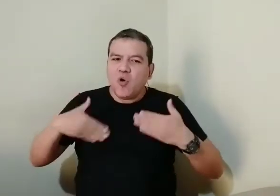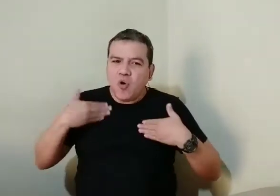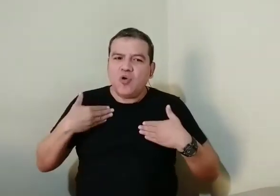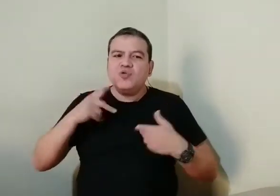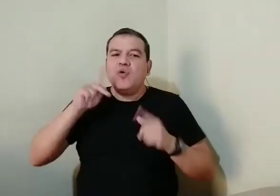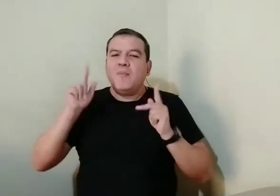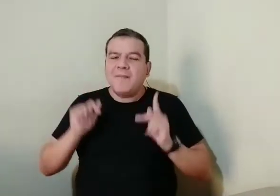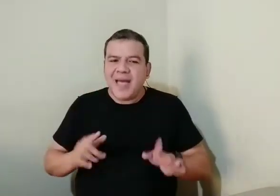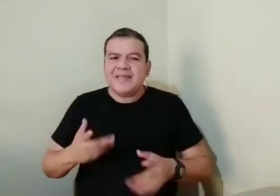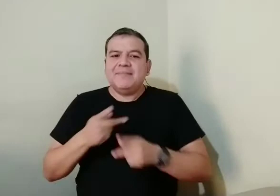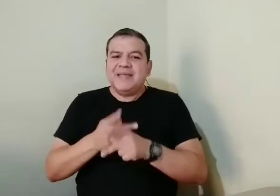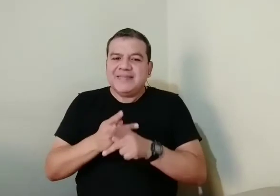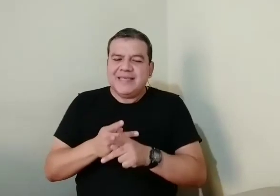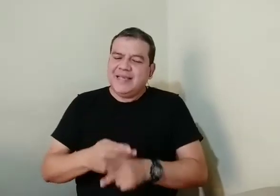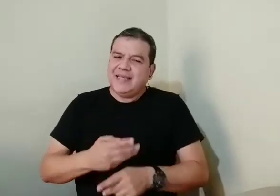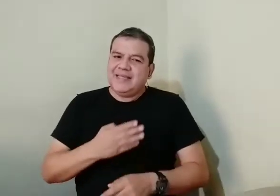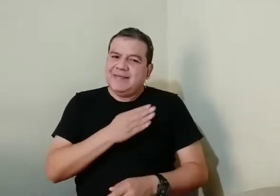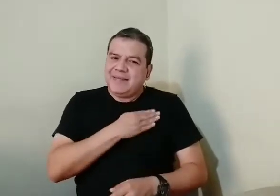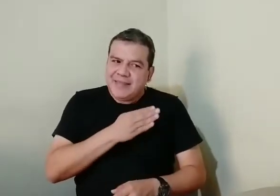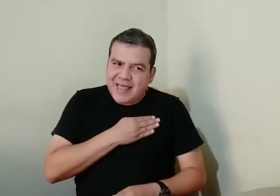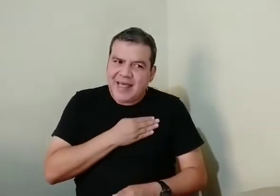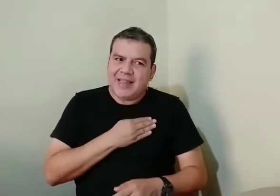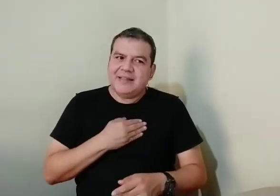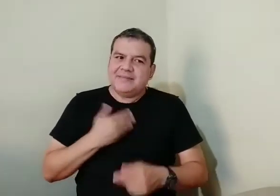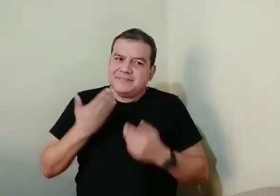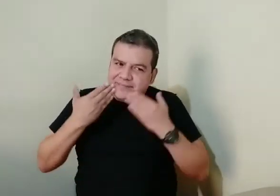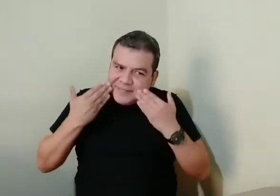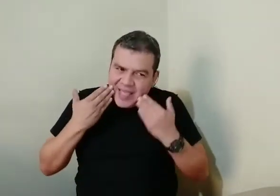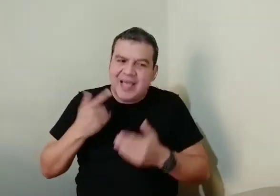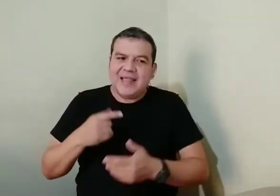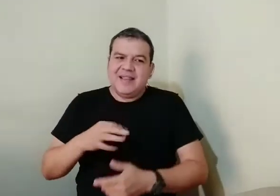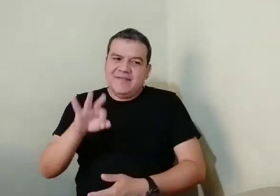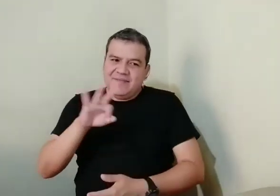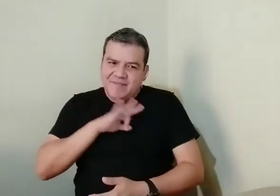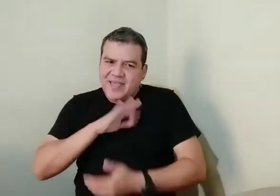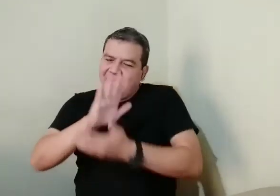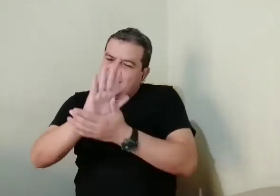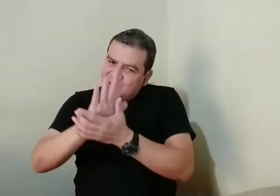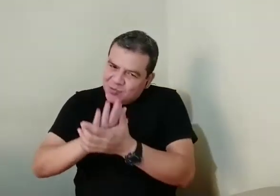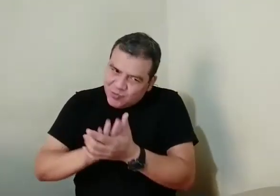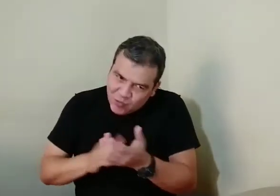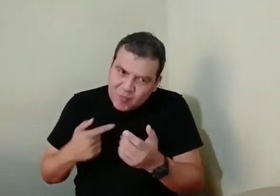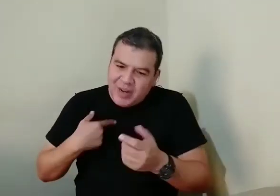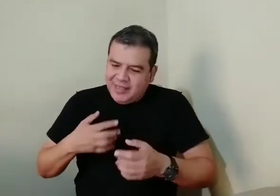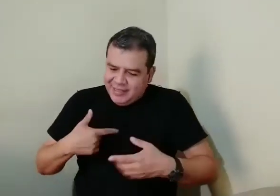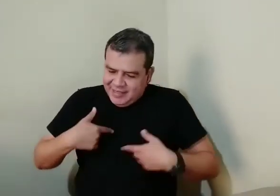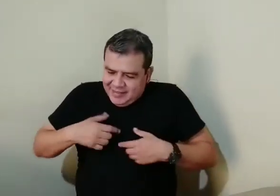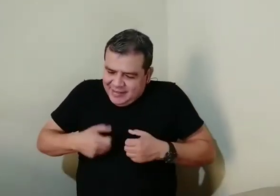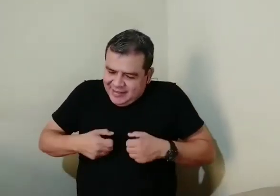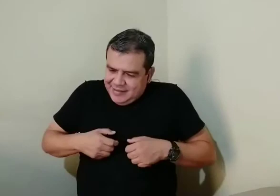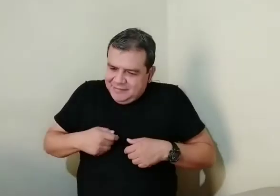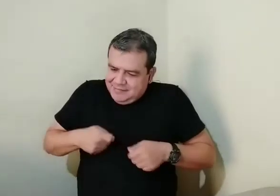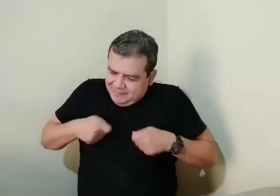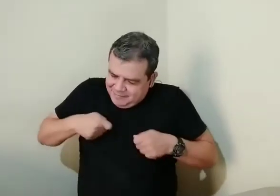Las madres tienen una gran influencia en la formación de la personalidad de sus hijos y en la formación